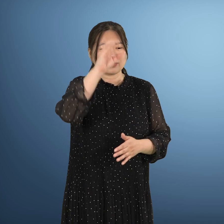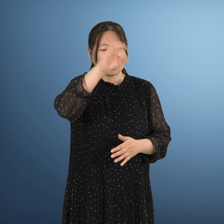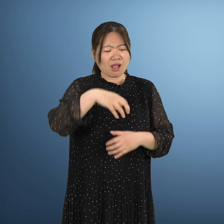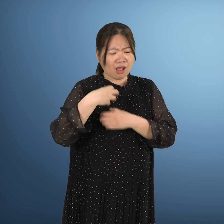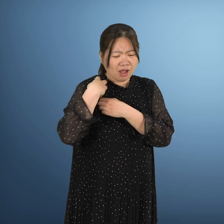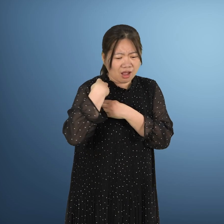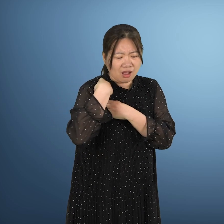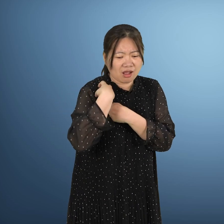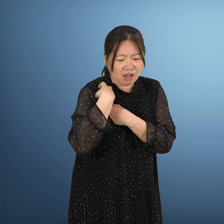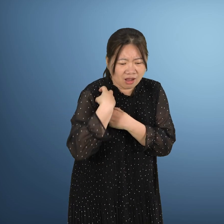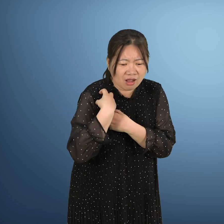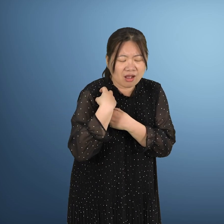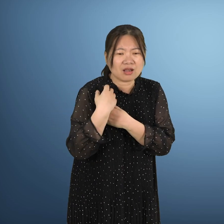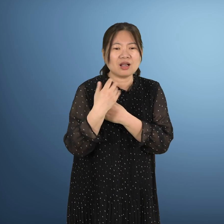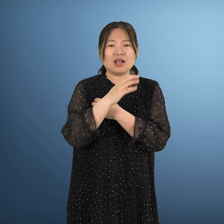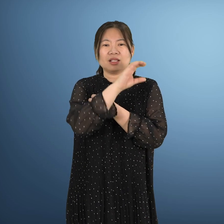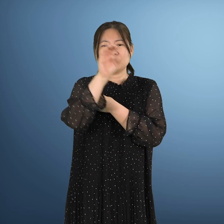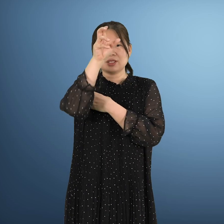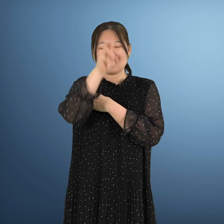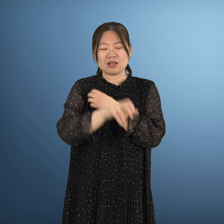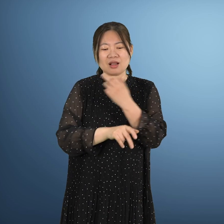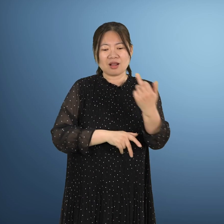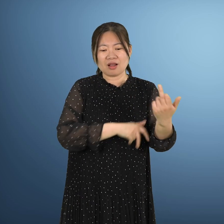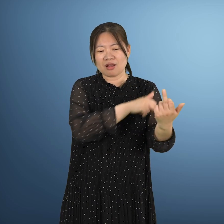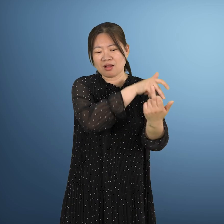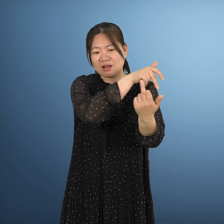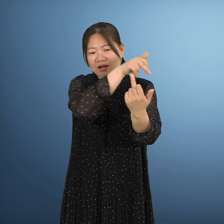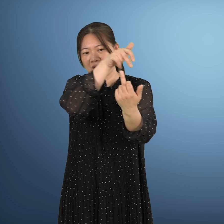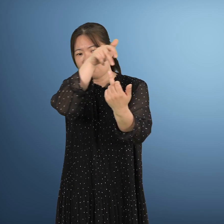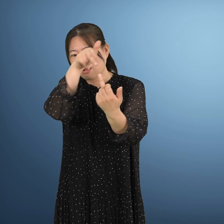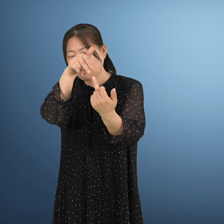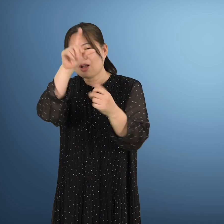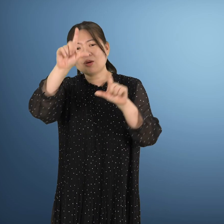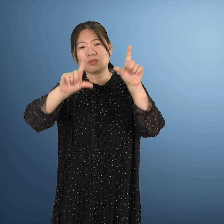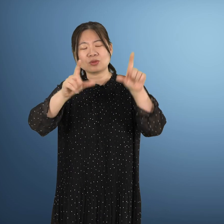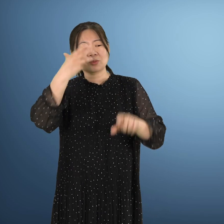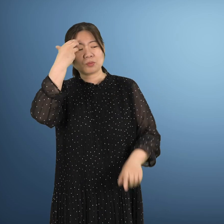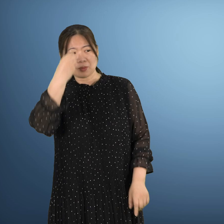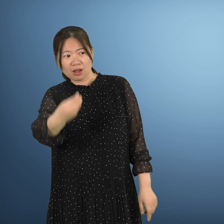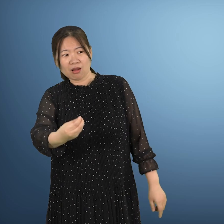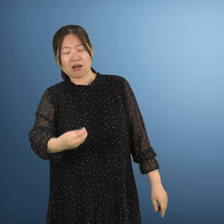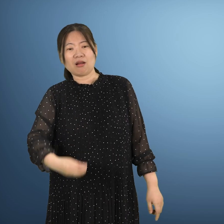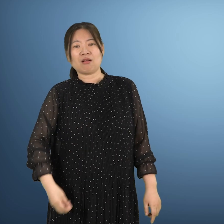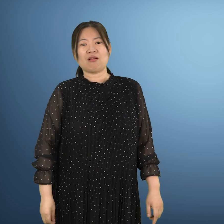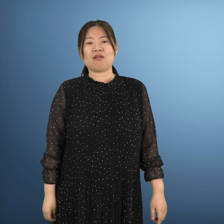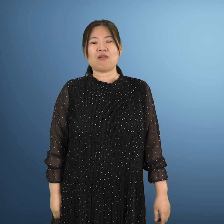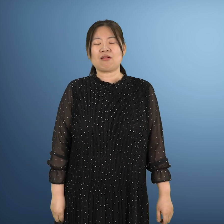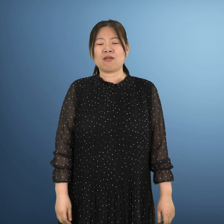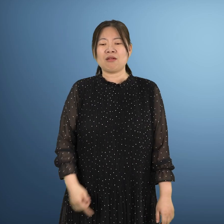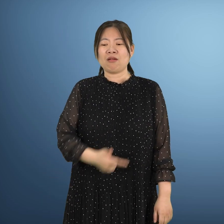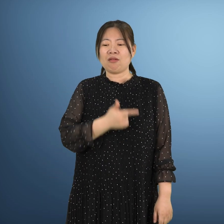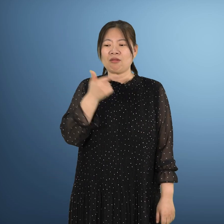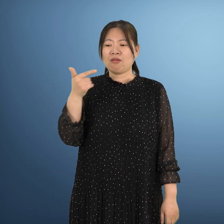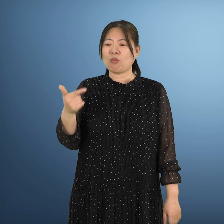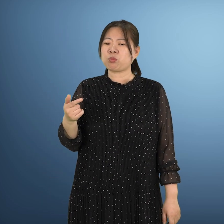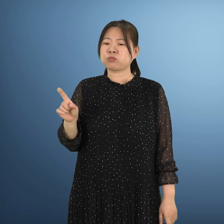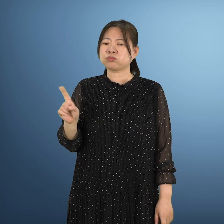십자가를 지고 골고다 언덕을 오르는 장면을 보게 됩니다. 그때